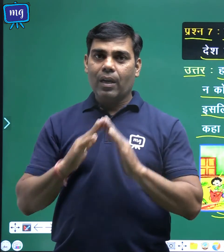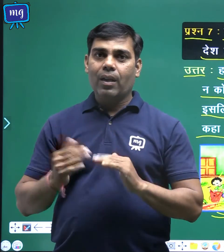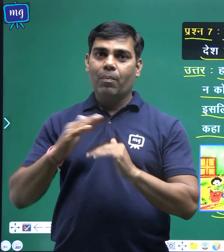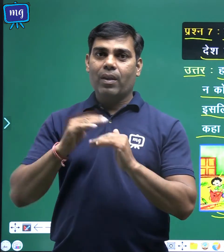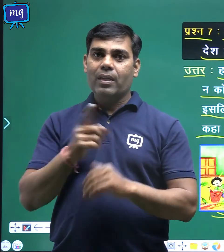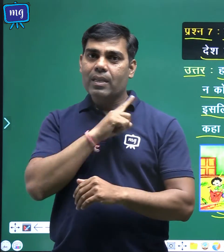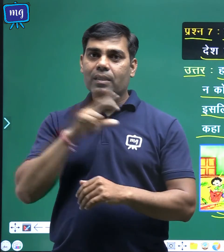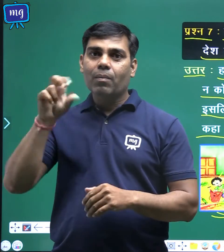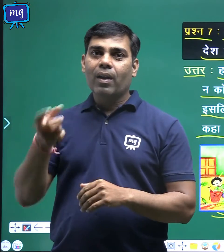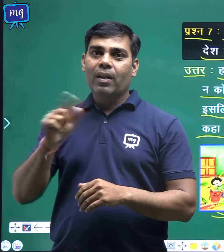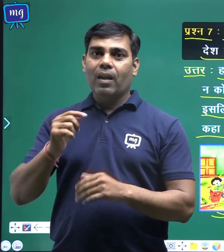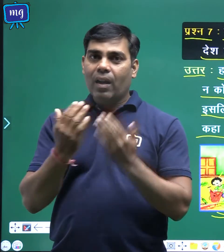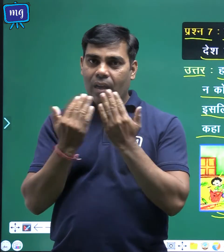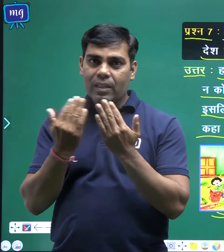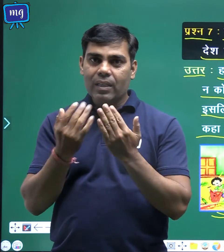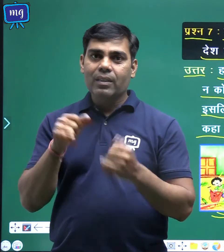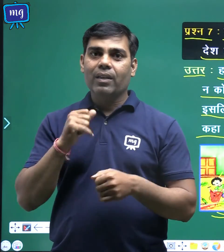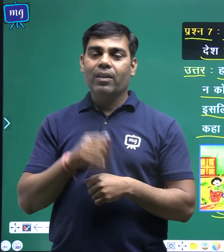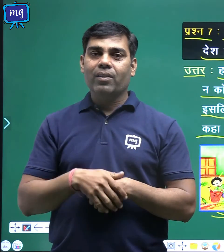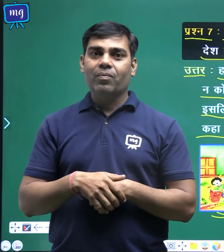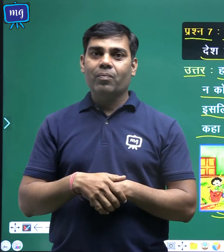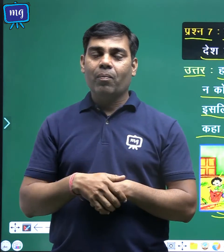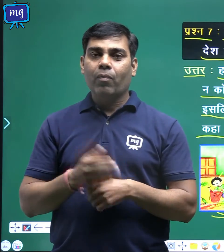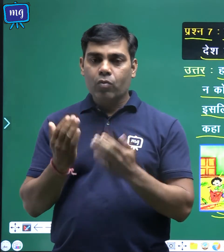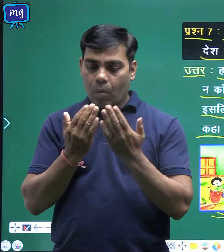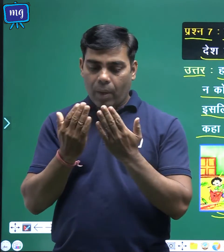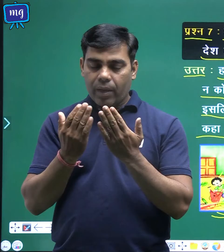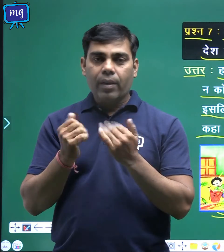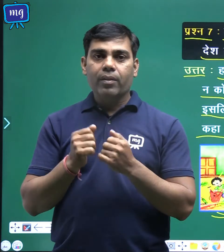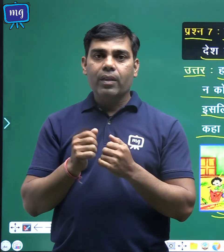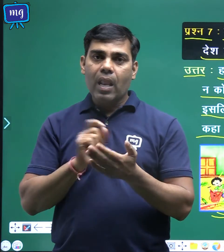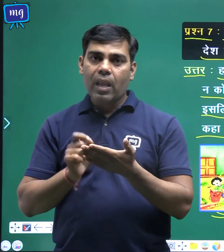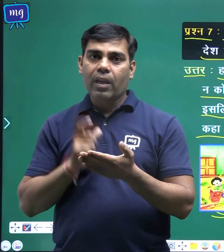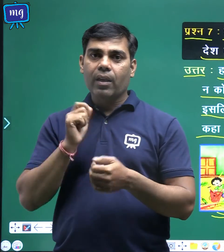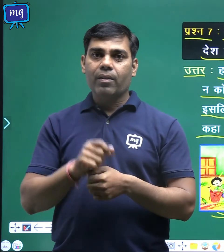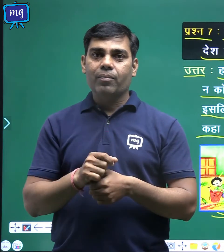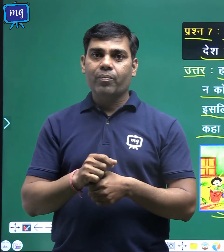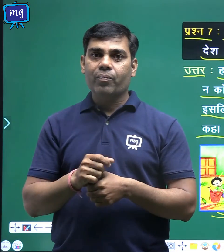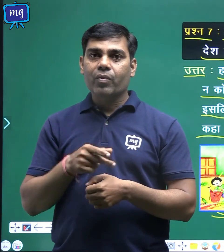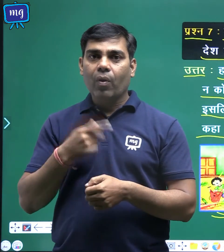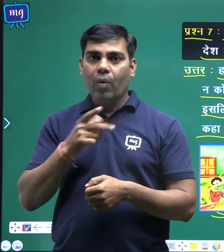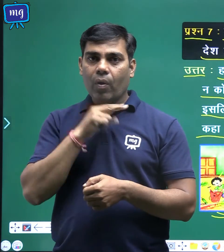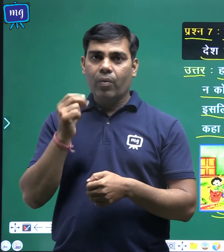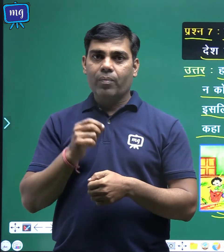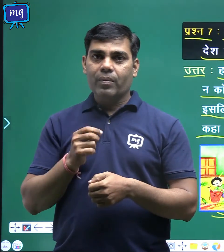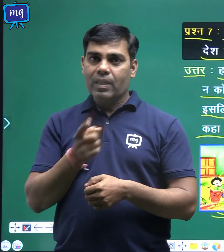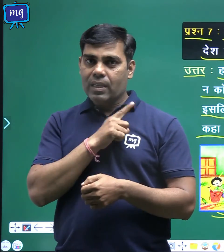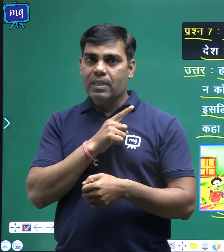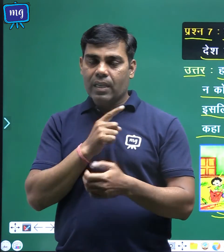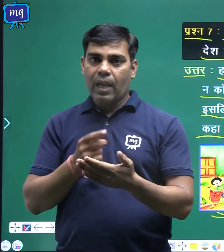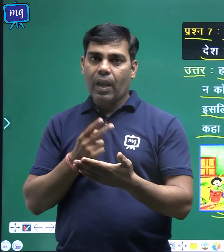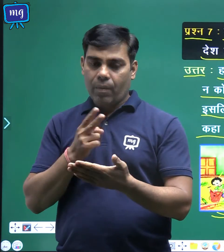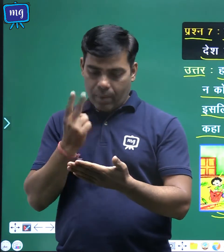पाठ का अध्ययन करें, पढ़ें, लिखें और इसके